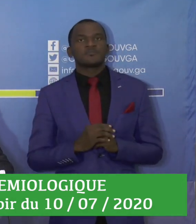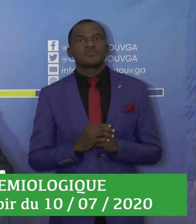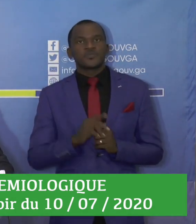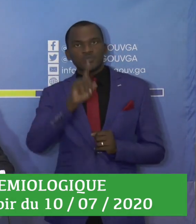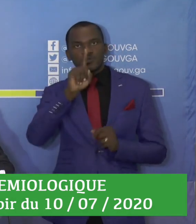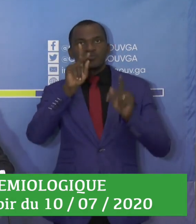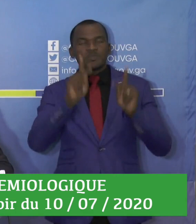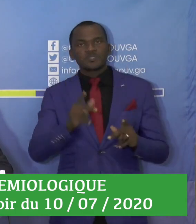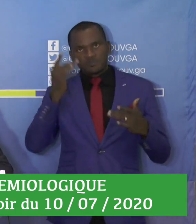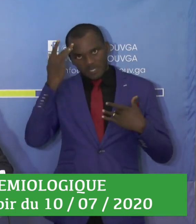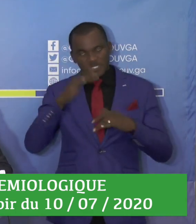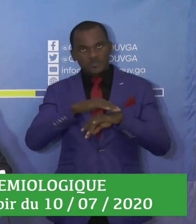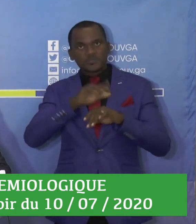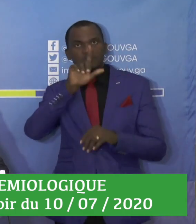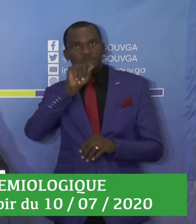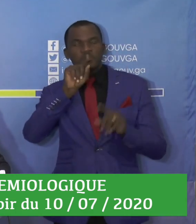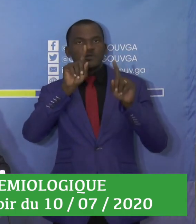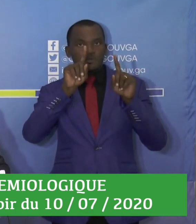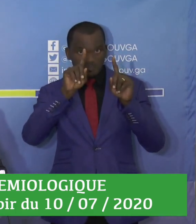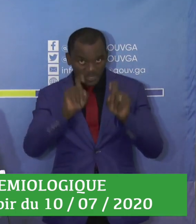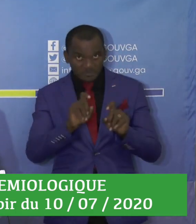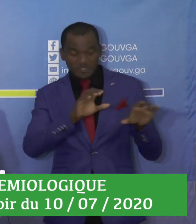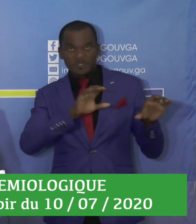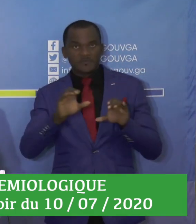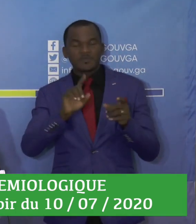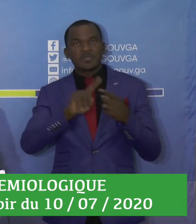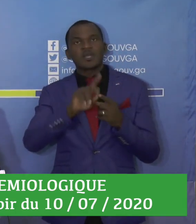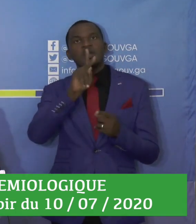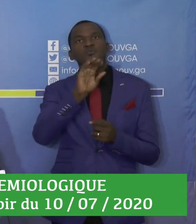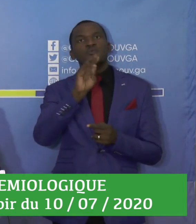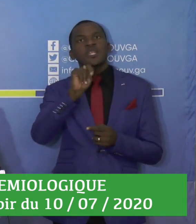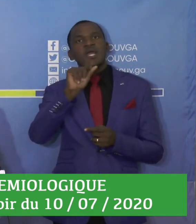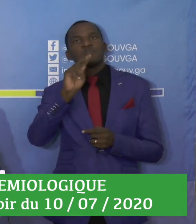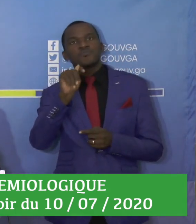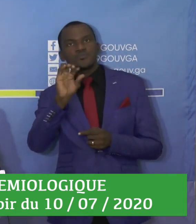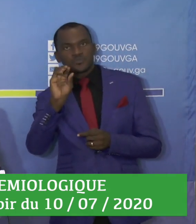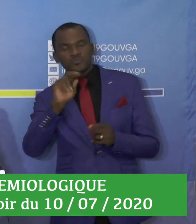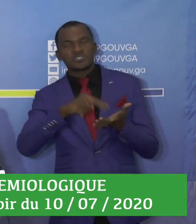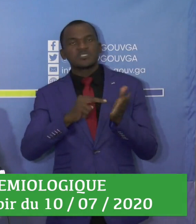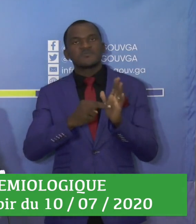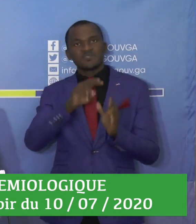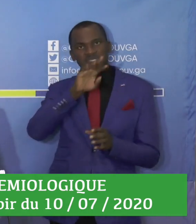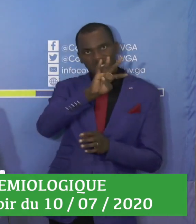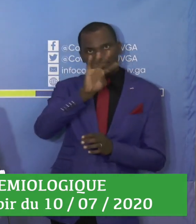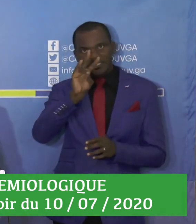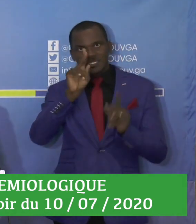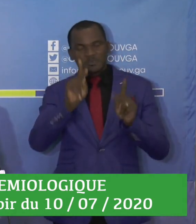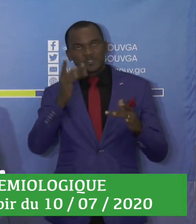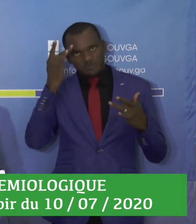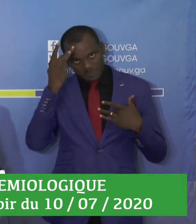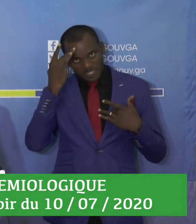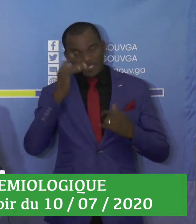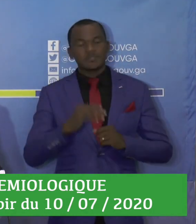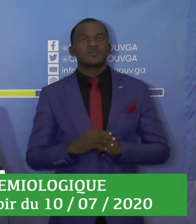Un nouveau cas positif sur 20 prélèvements effectués à Koulamoutou, soit un total de 47 cas positifs dans la province